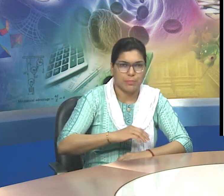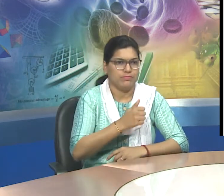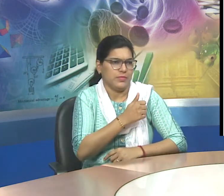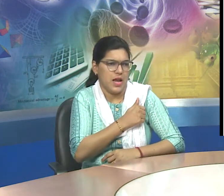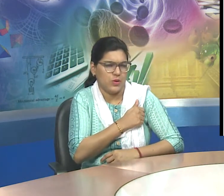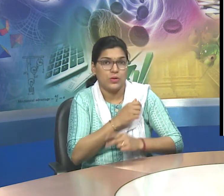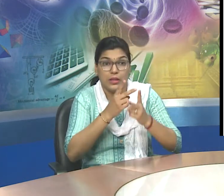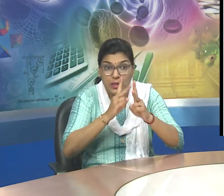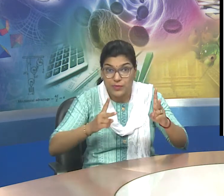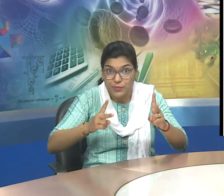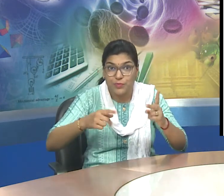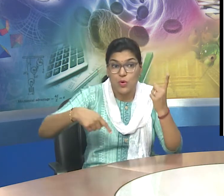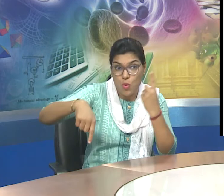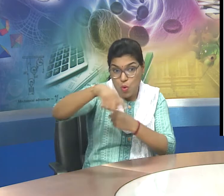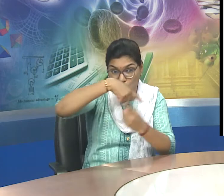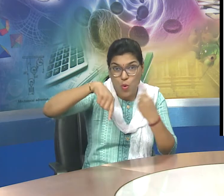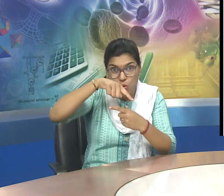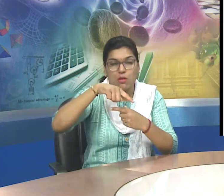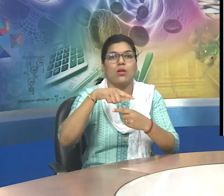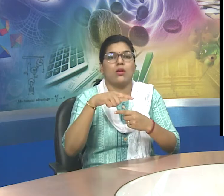सामने प्रस्तुत कर रहा है, ये सभी चीज़ें